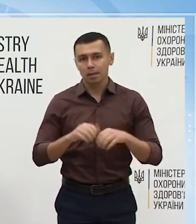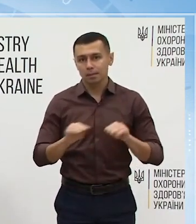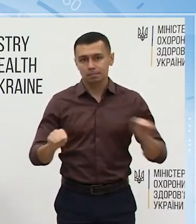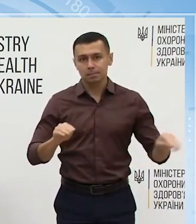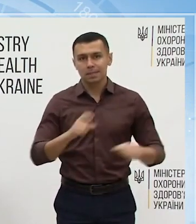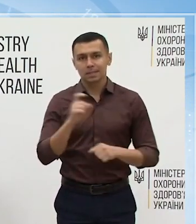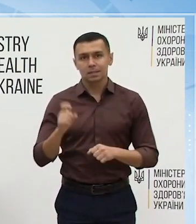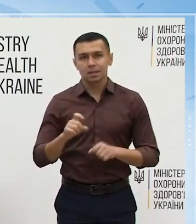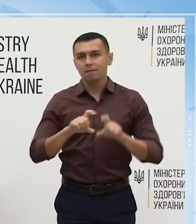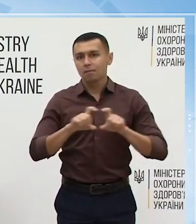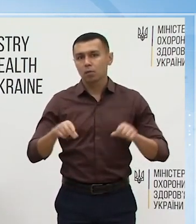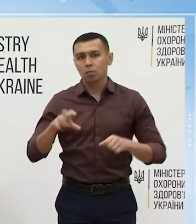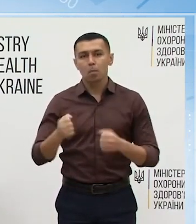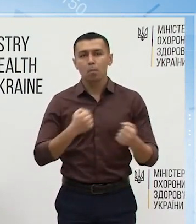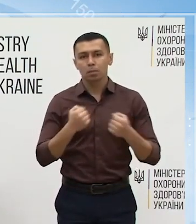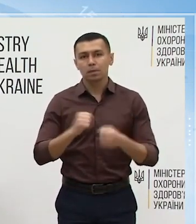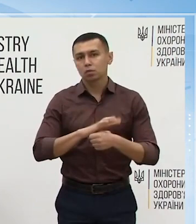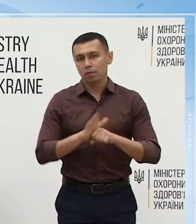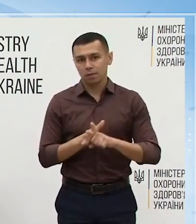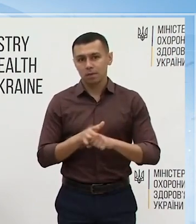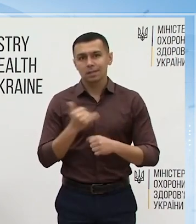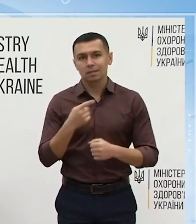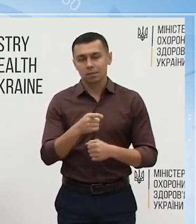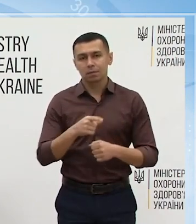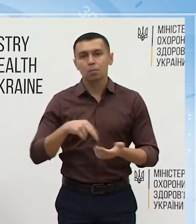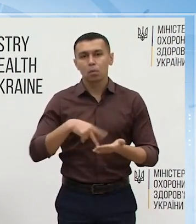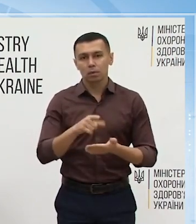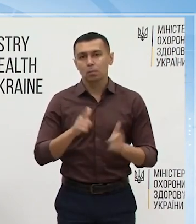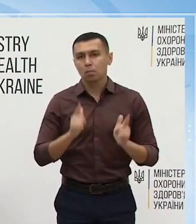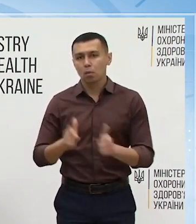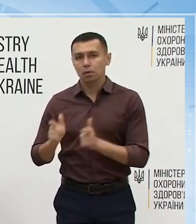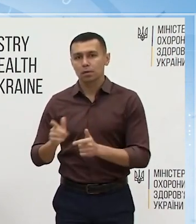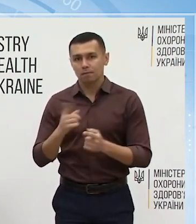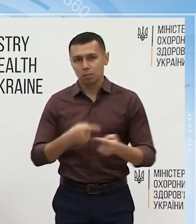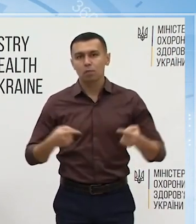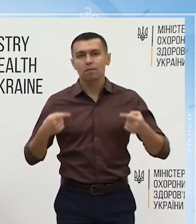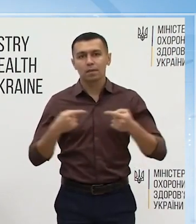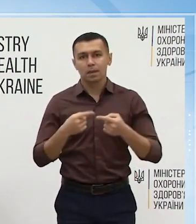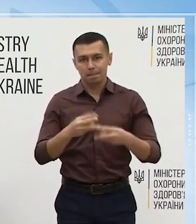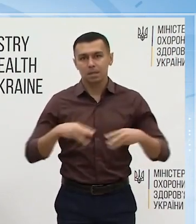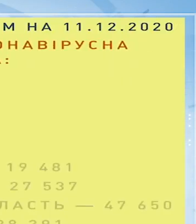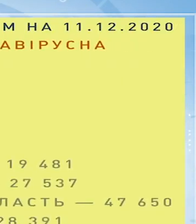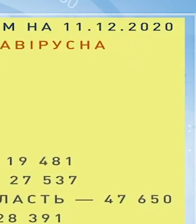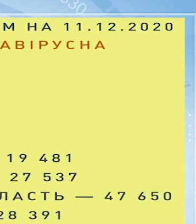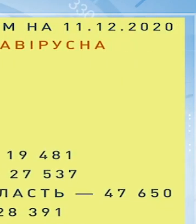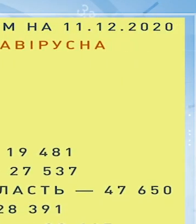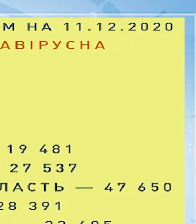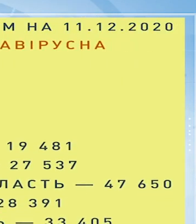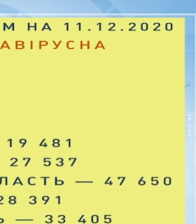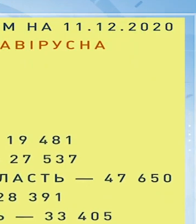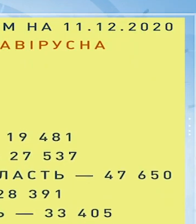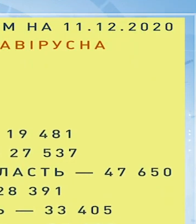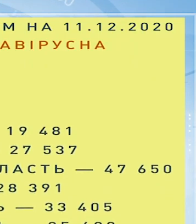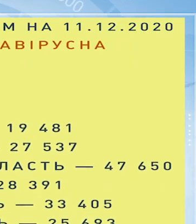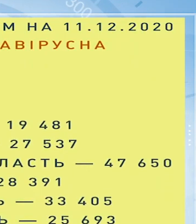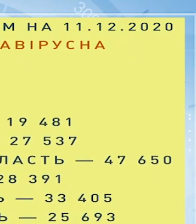з фонду по боротьбі з ковід. Зараз він проходить погодження в відповідних міністерствах. З початку